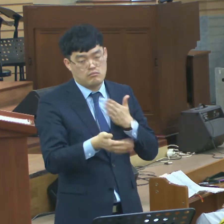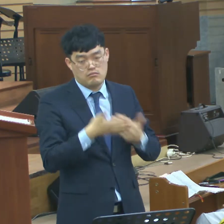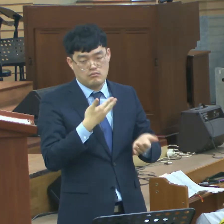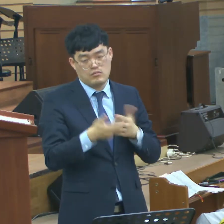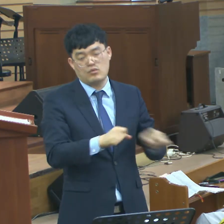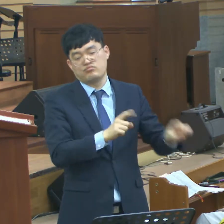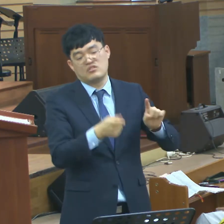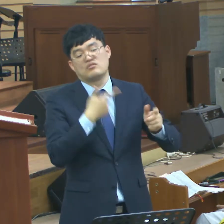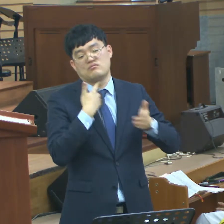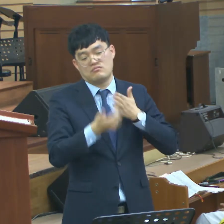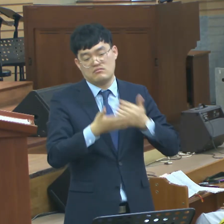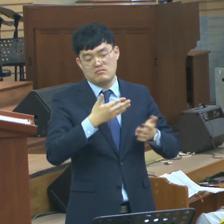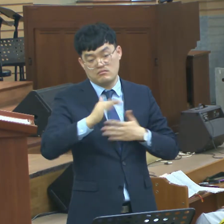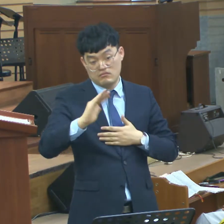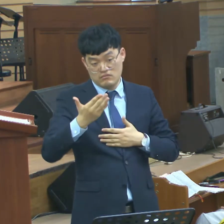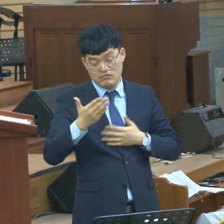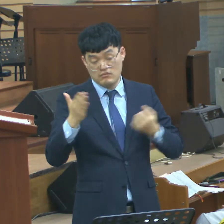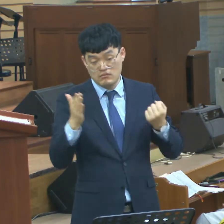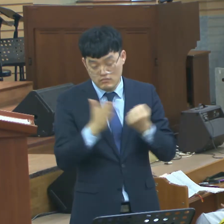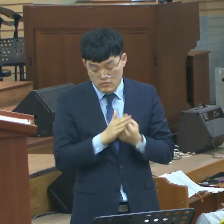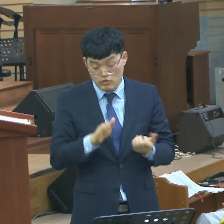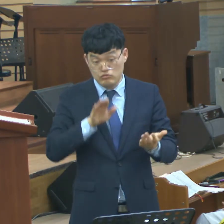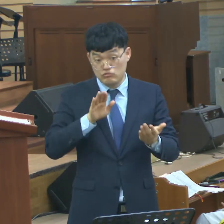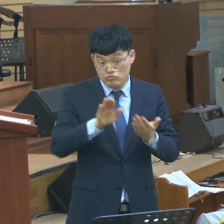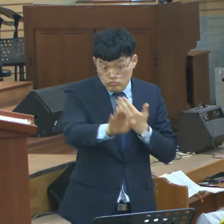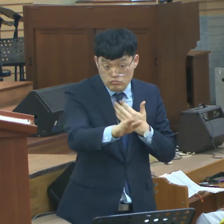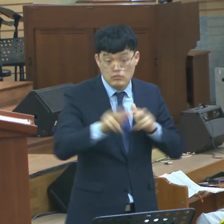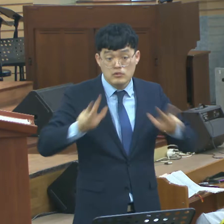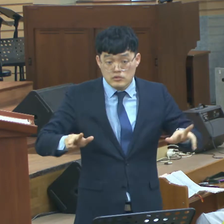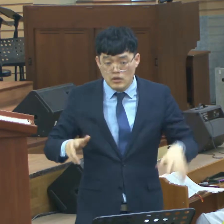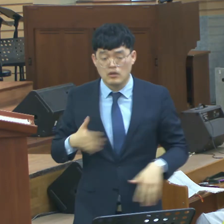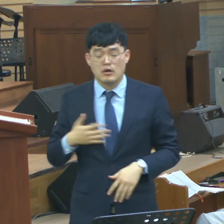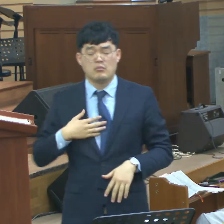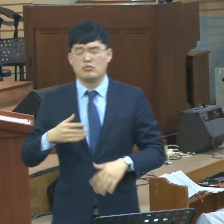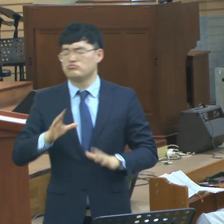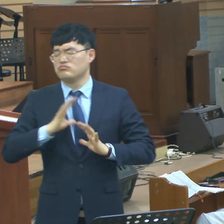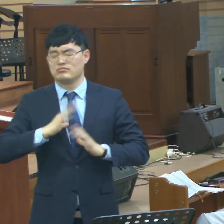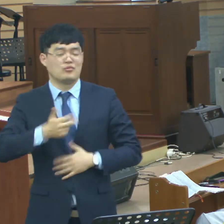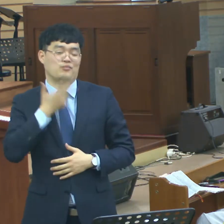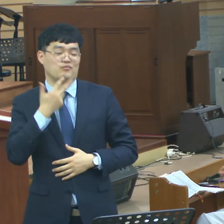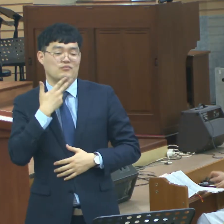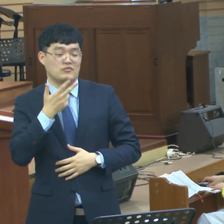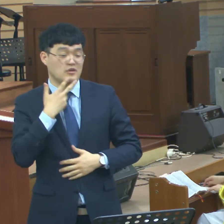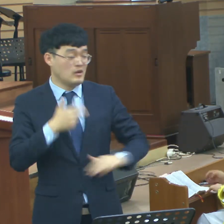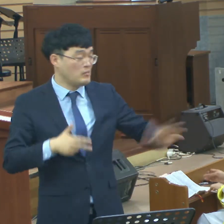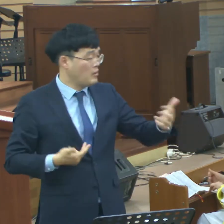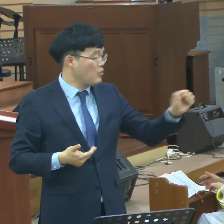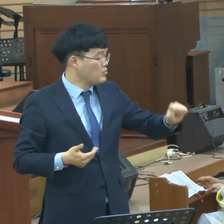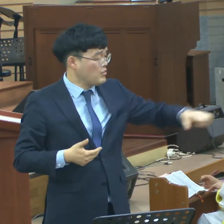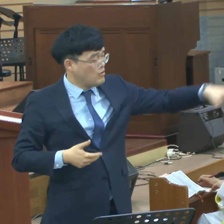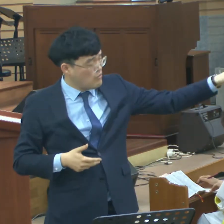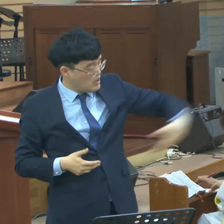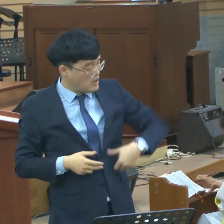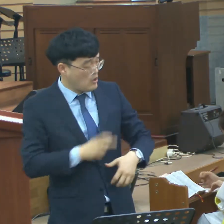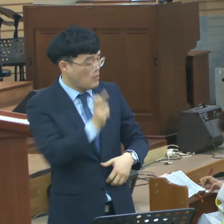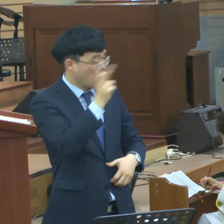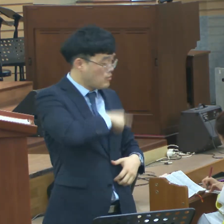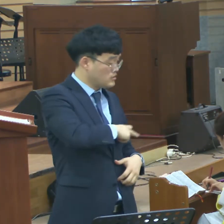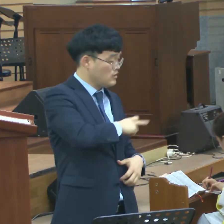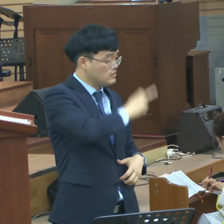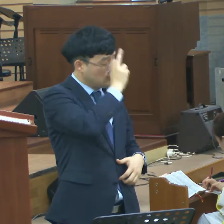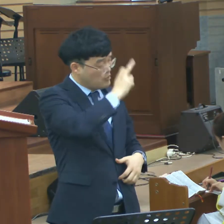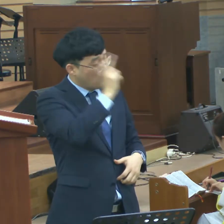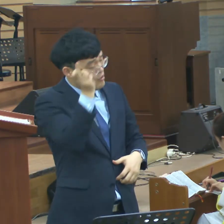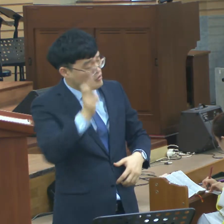거예요. 그러고 나니까 850명이 두렵지 않아요. 오전 내내 저녁까지 그들이 마음껏